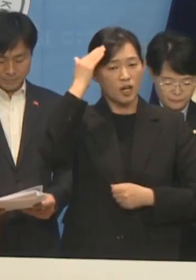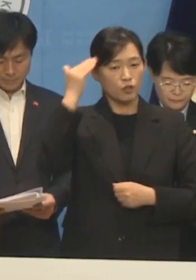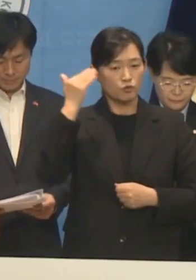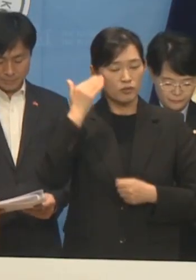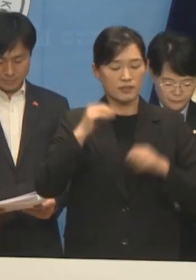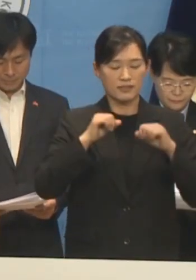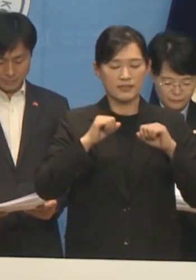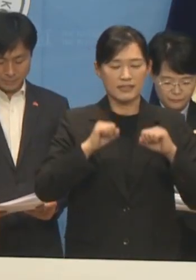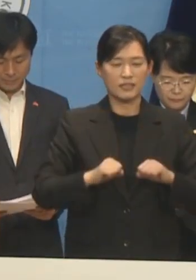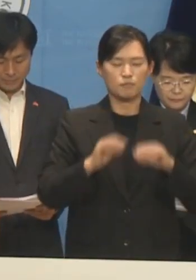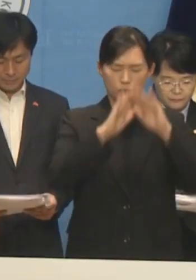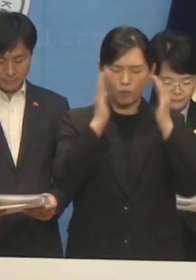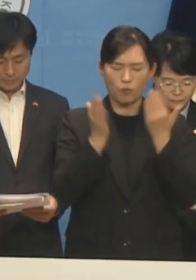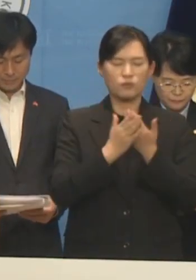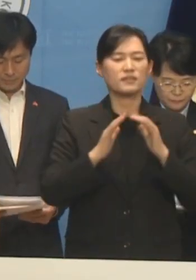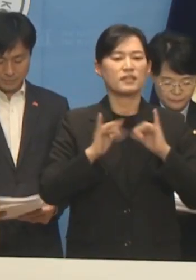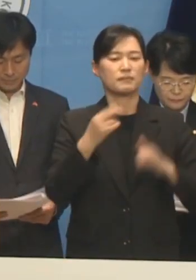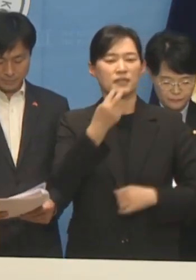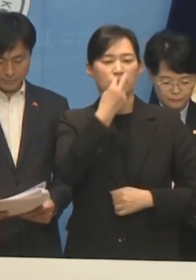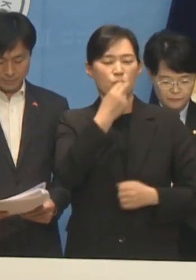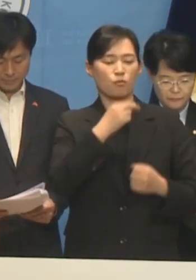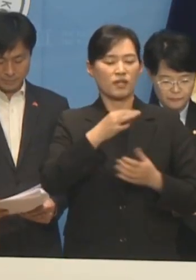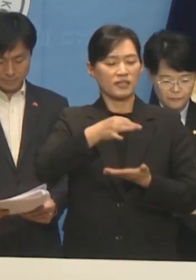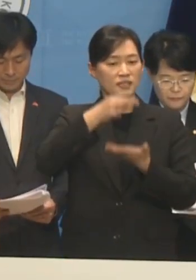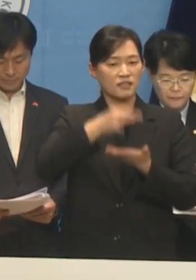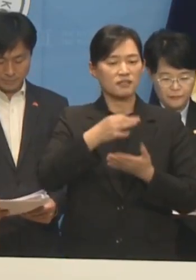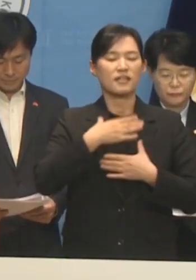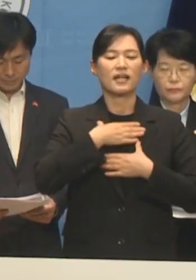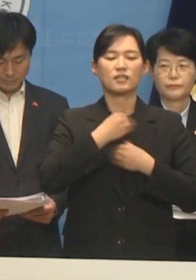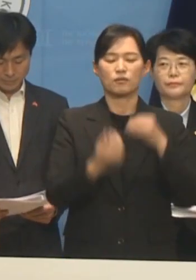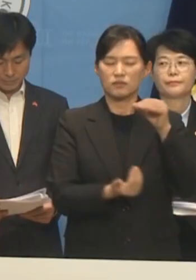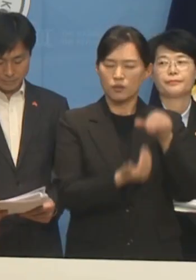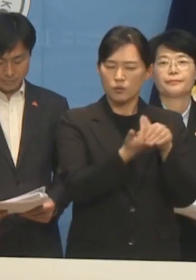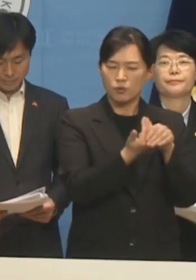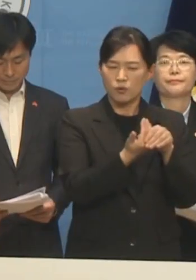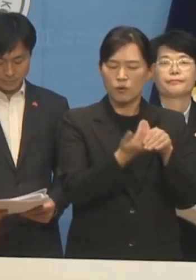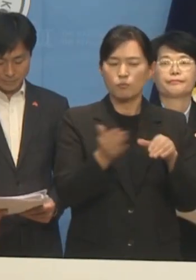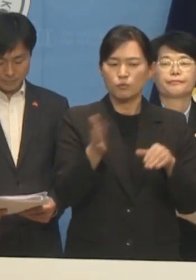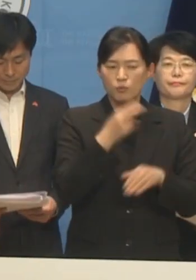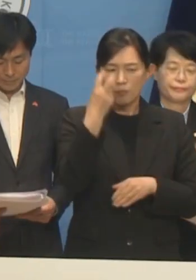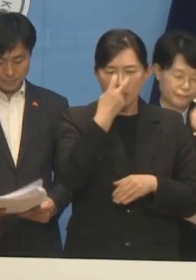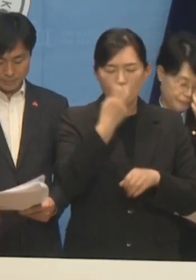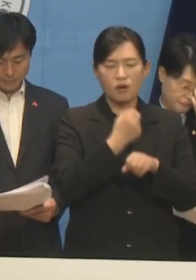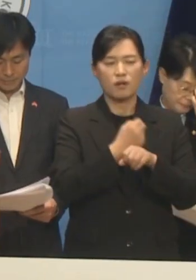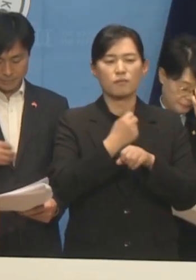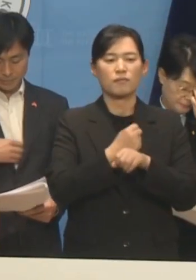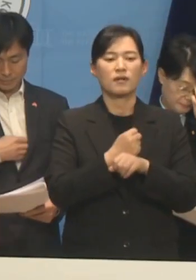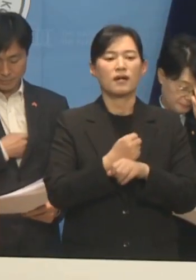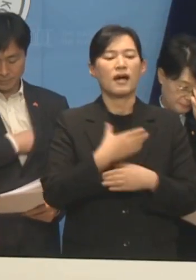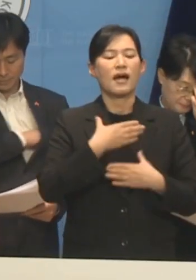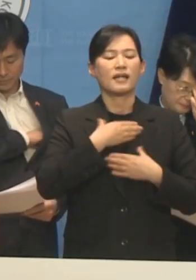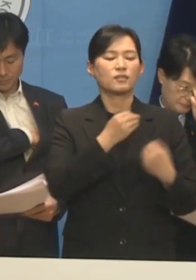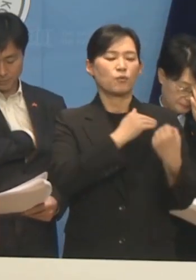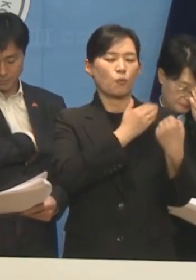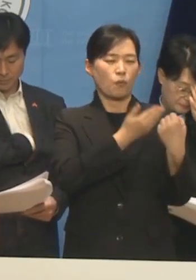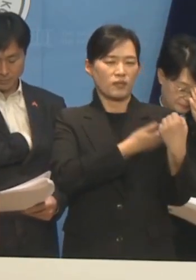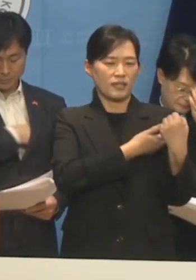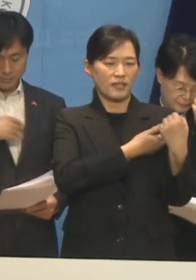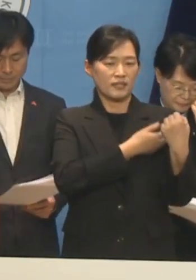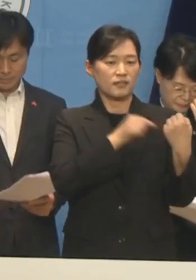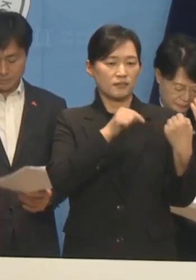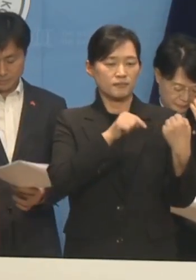대한민국에 거주하는 모든 사람의 생명과 재산을 안전사고로부터 보호하기 위해 안전권이라는